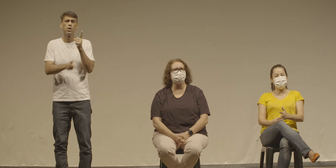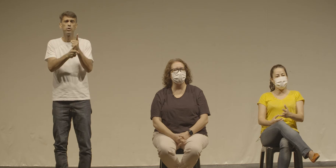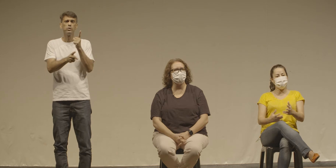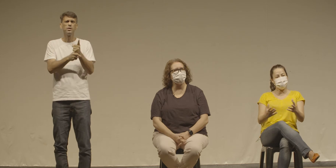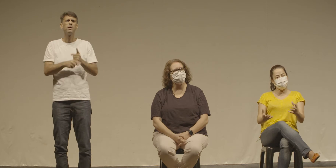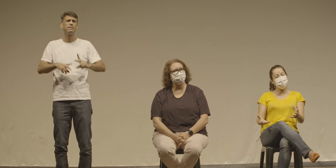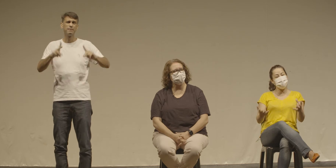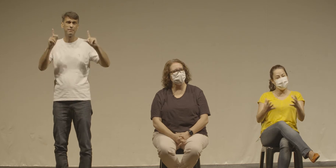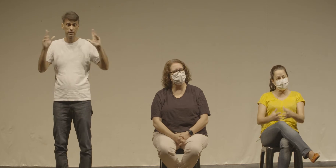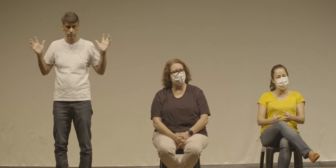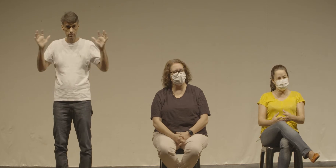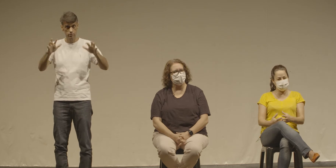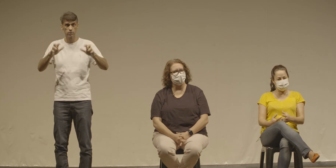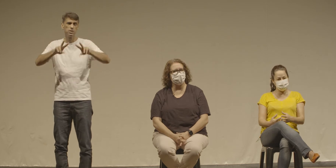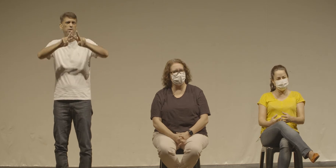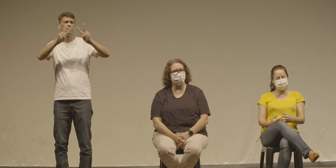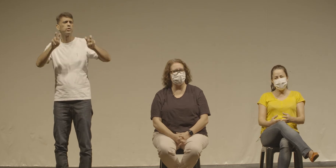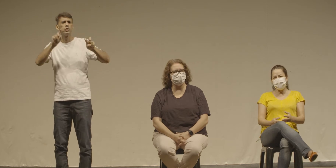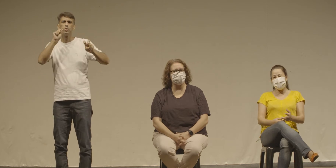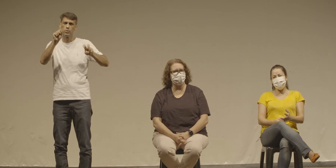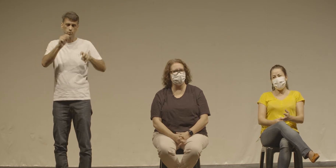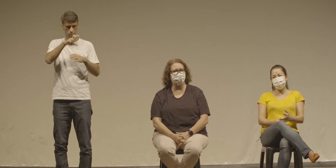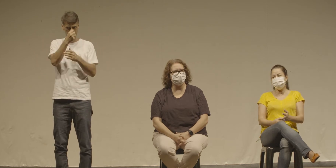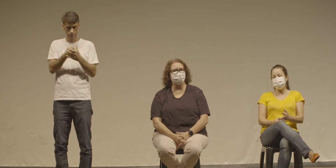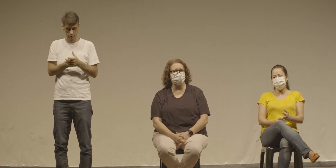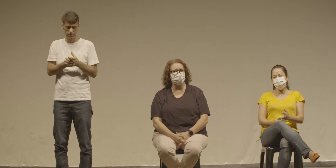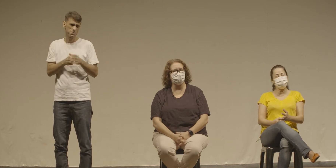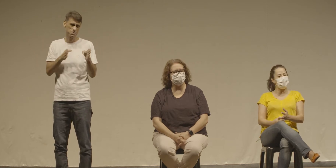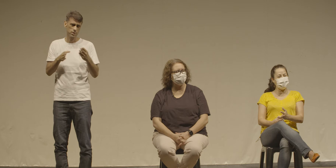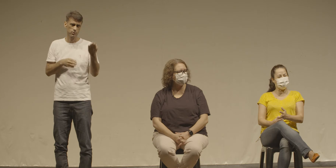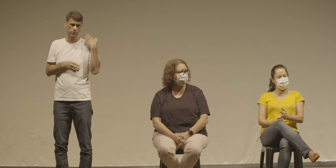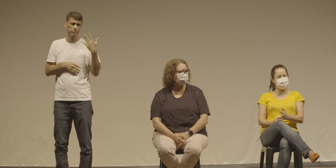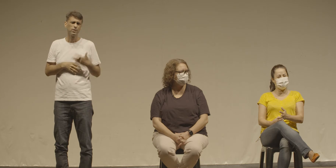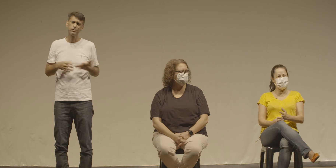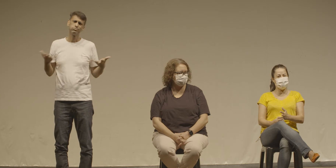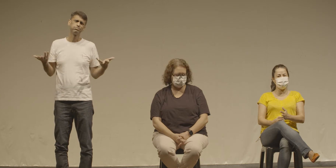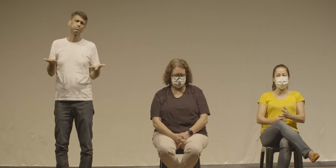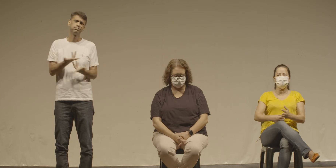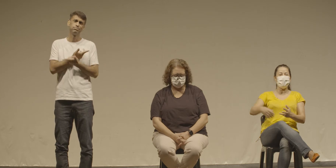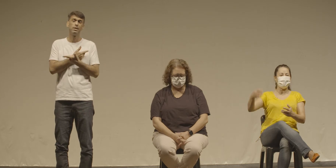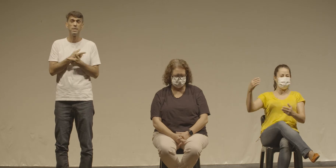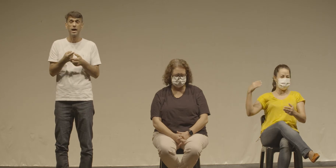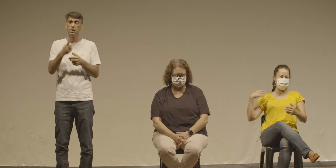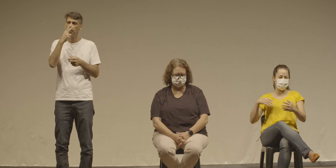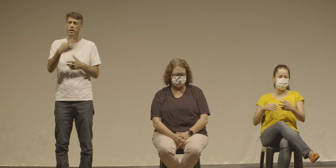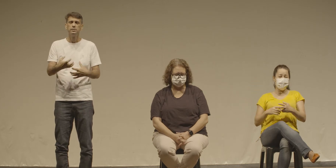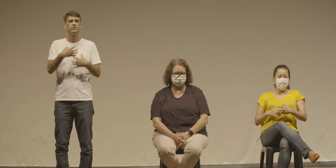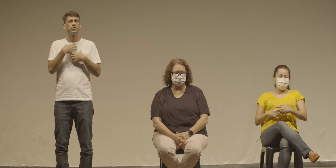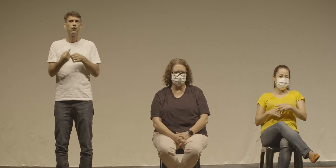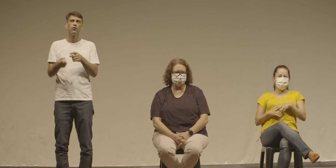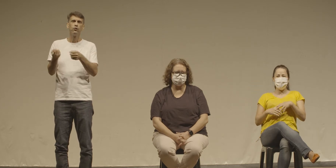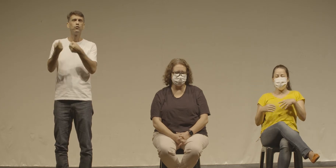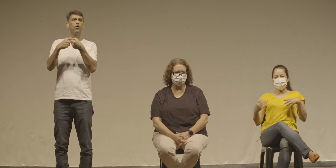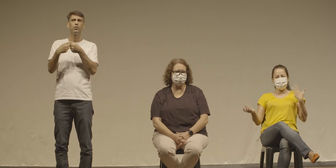mas fazia tempo que não se reuniam para falar sobre isso. E aí foi um momento muito mágico, assim, porque elas voltaram nesse tempo.